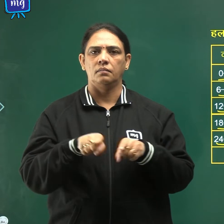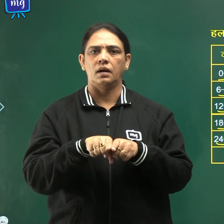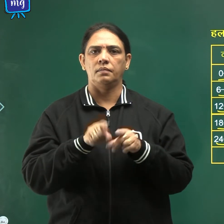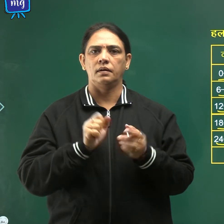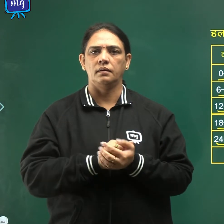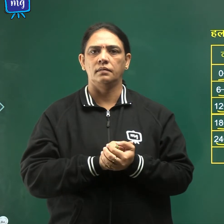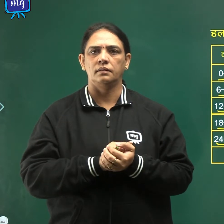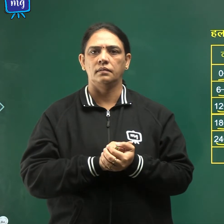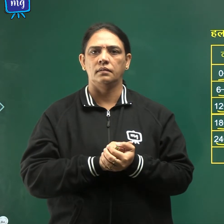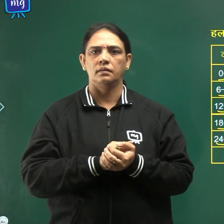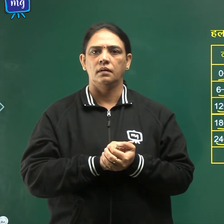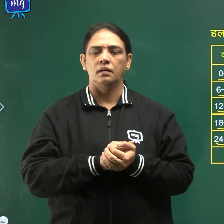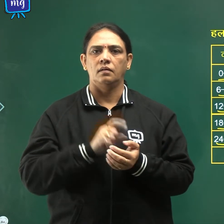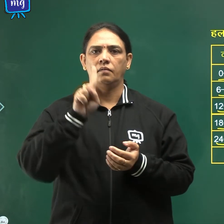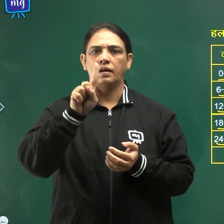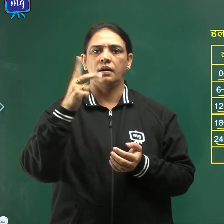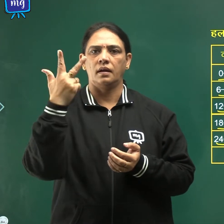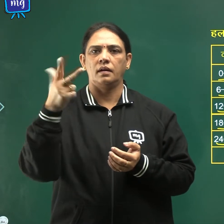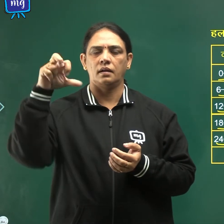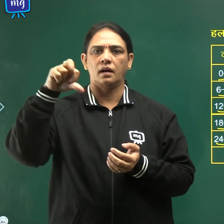बराबर 189।